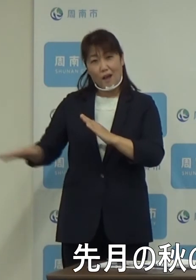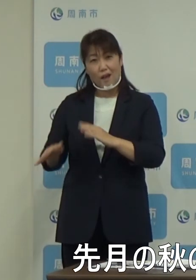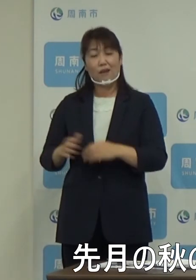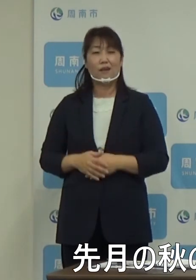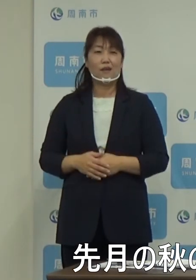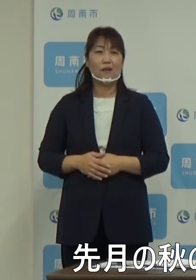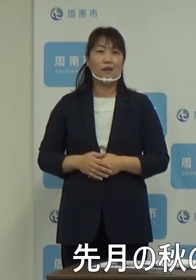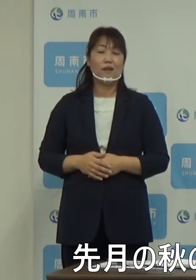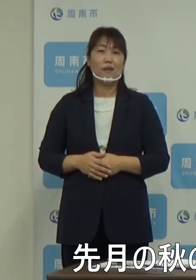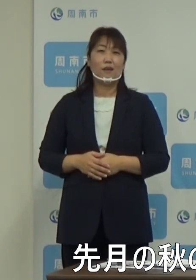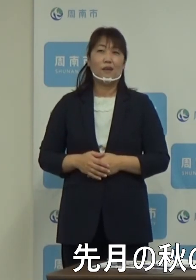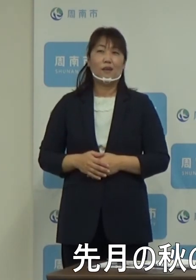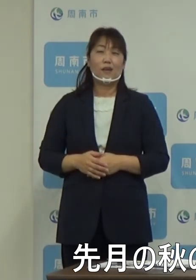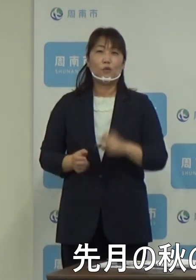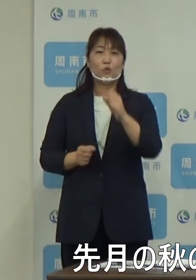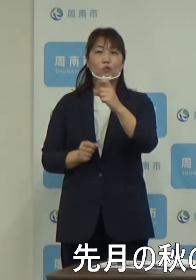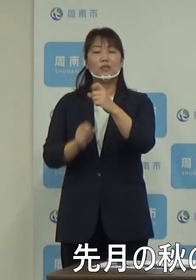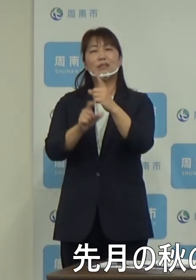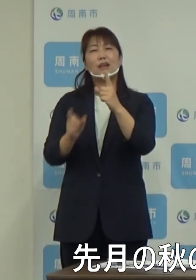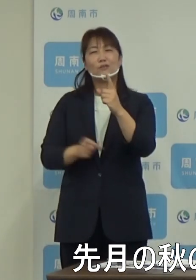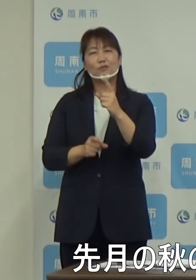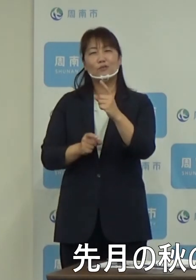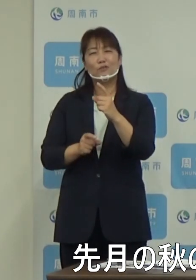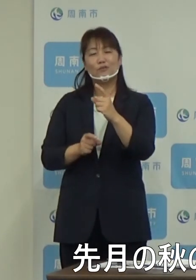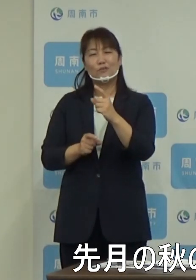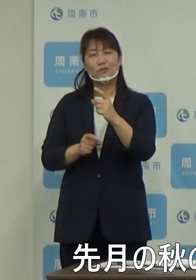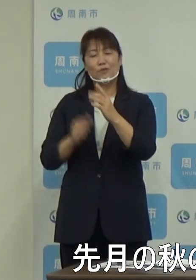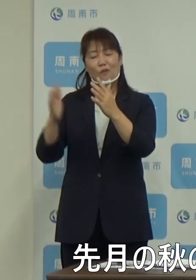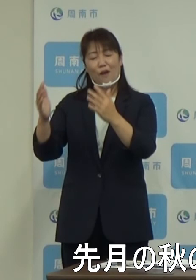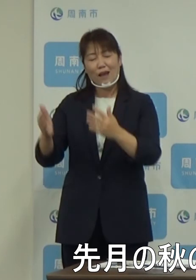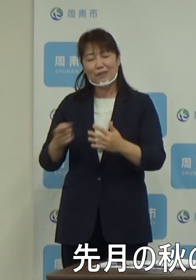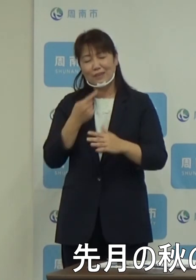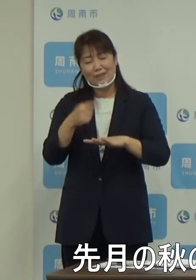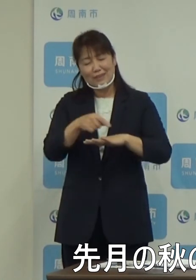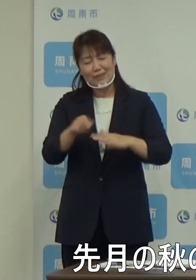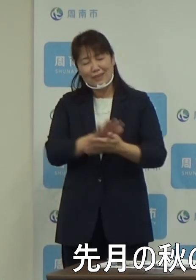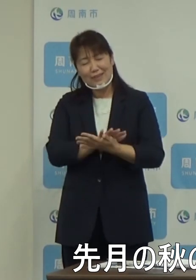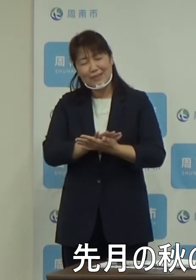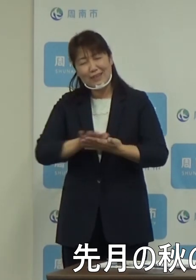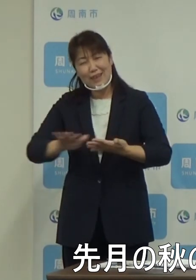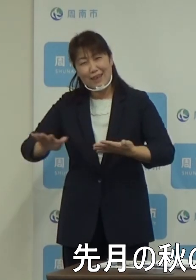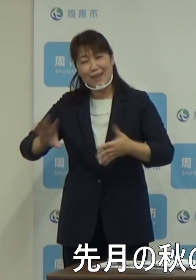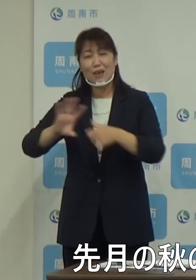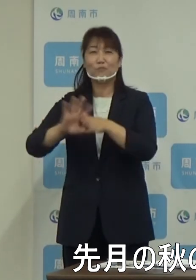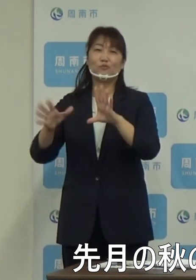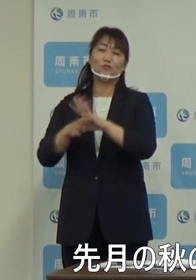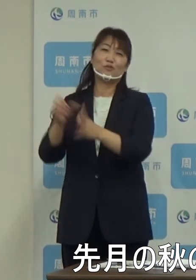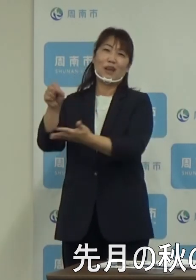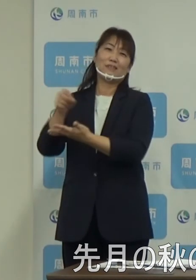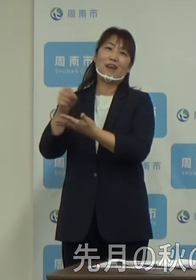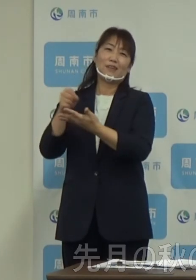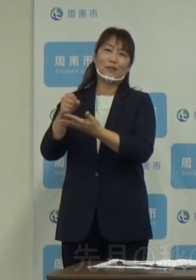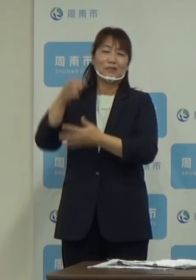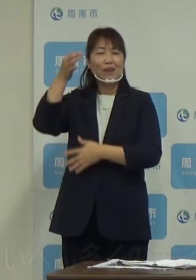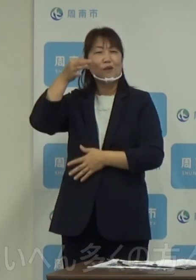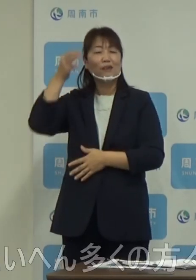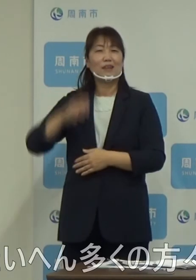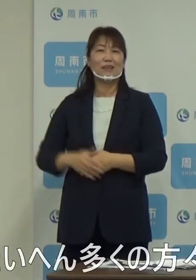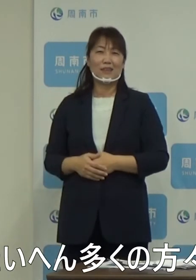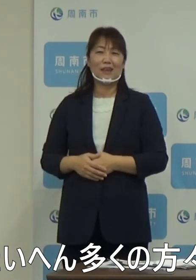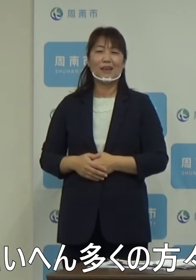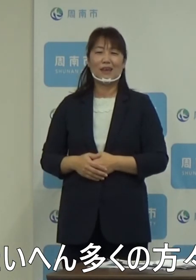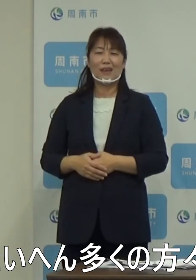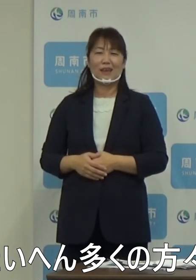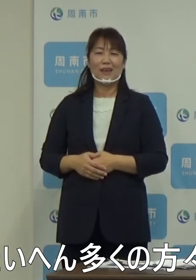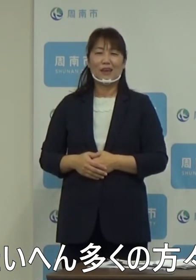の、秋の紅葉が美しい時期には文化財として評価された庭園の魅力と相まって、大変多